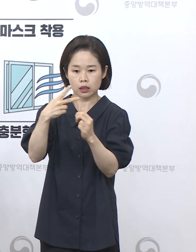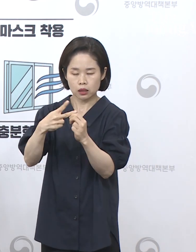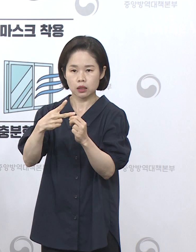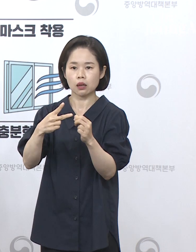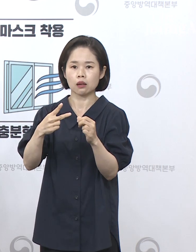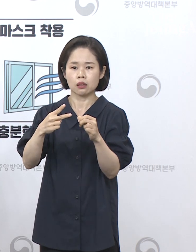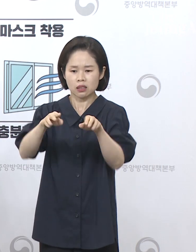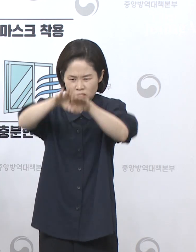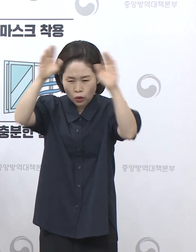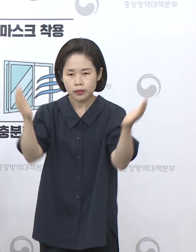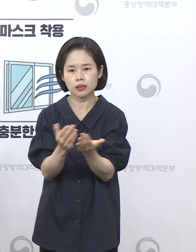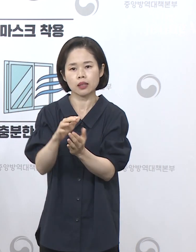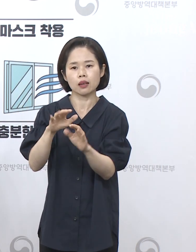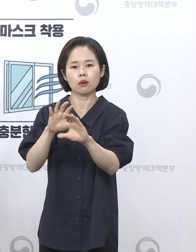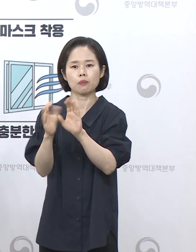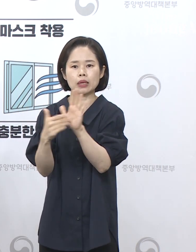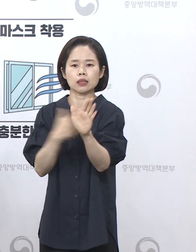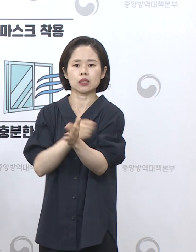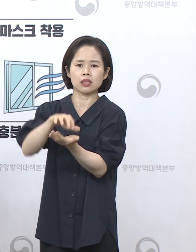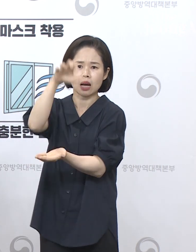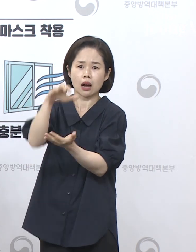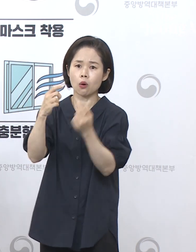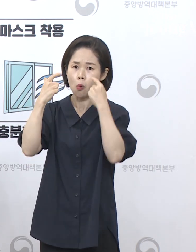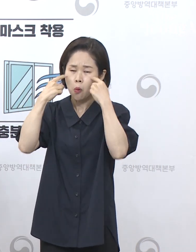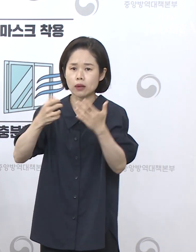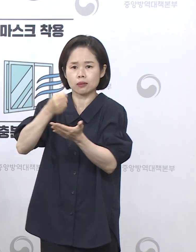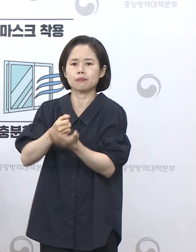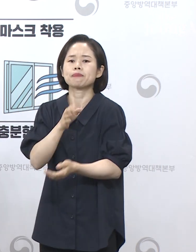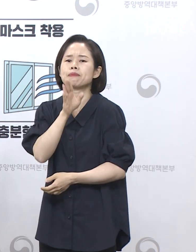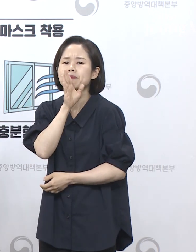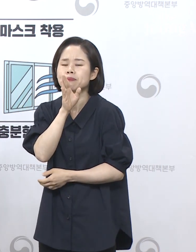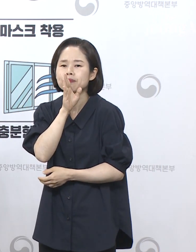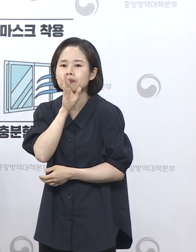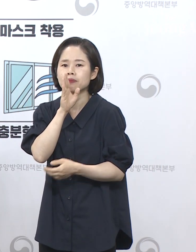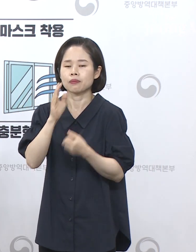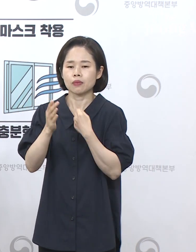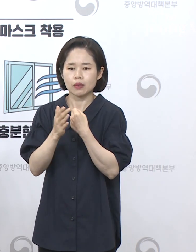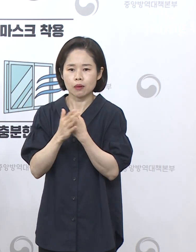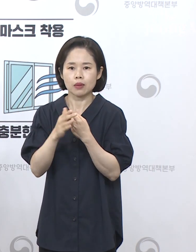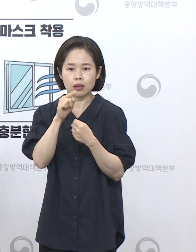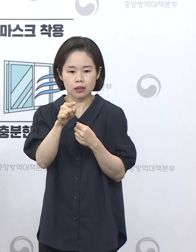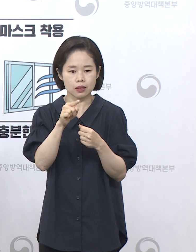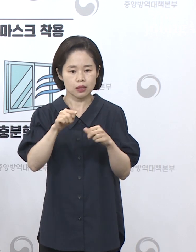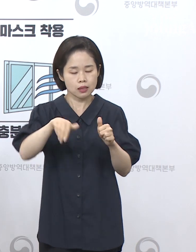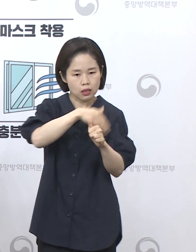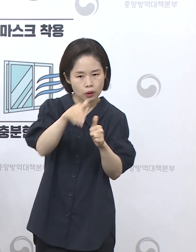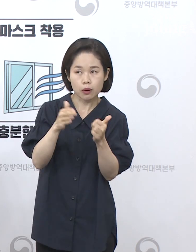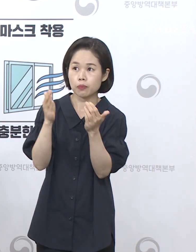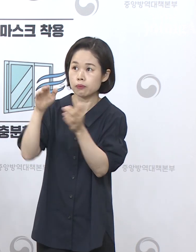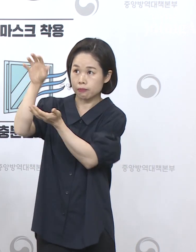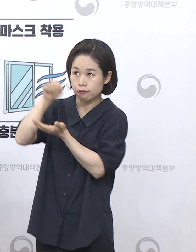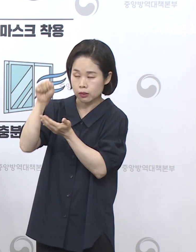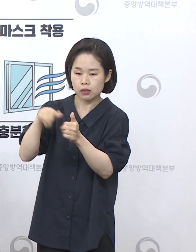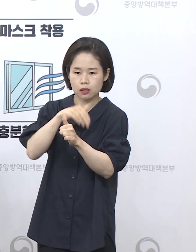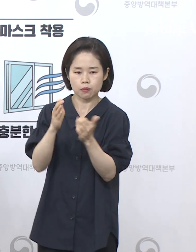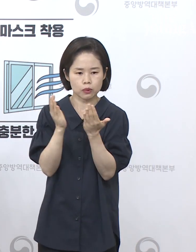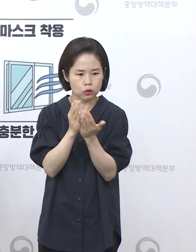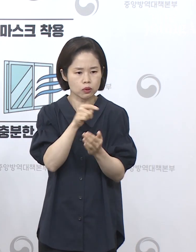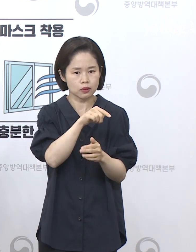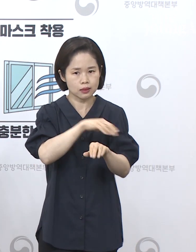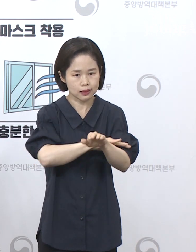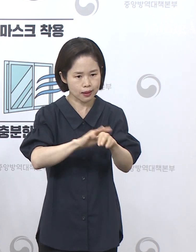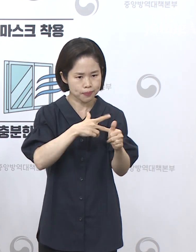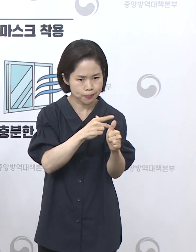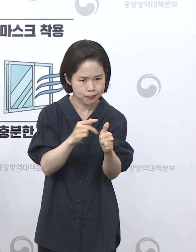주기를 지켜서 접종할 수 있게끔 그렇게 접종 계획 관리를 하도록 하겠습니다. 그리고 예약 관련해서는